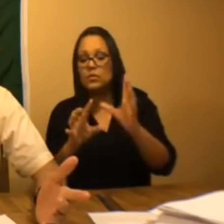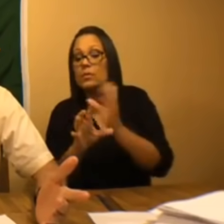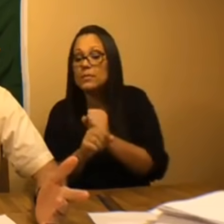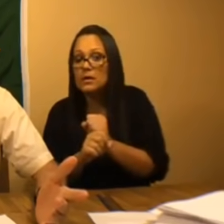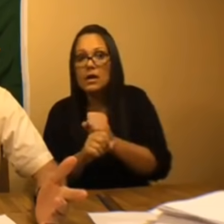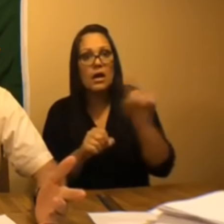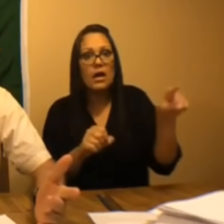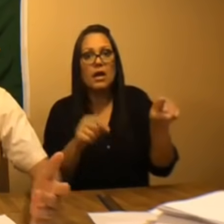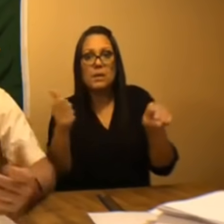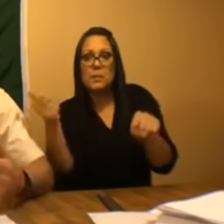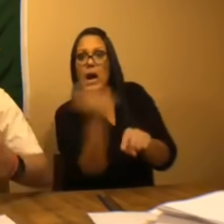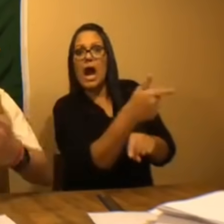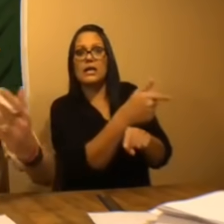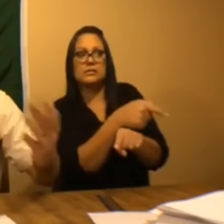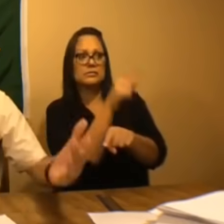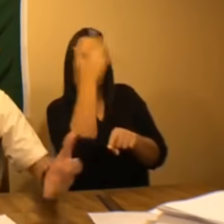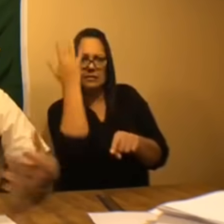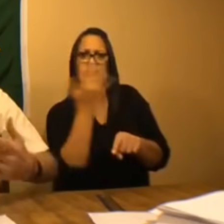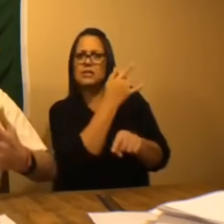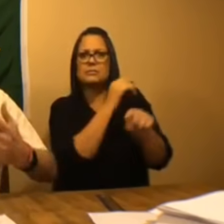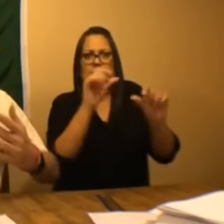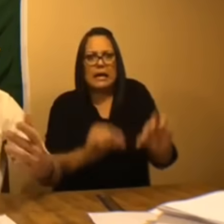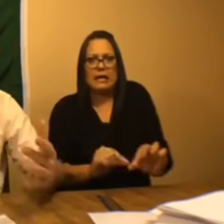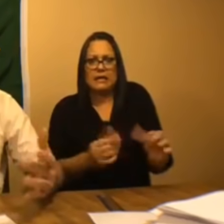na capital. Estão querendo